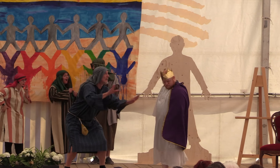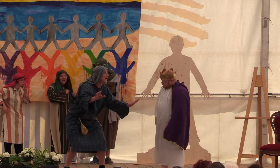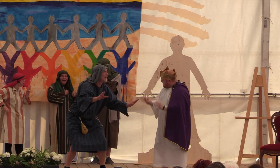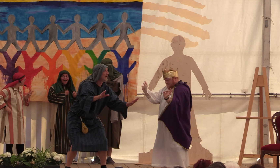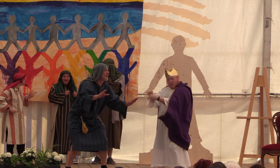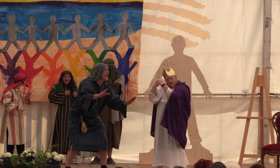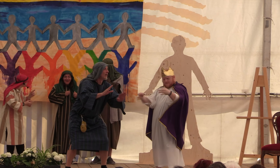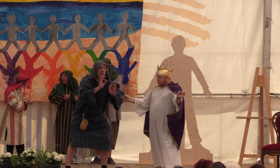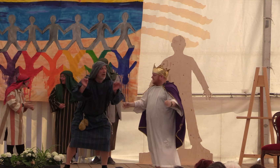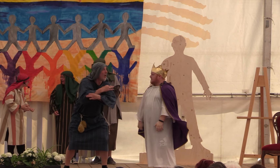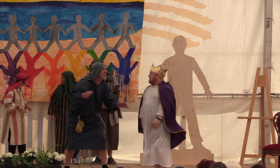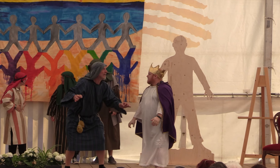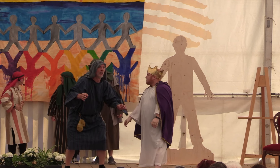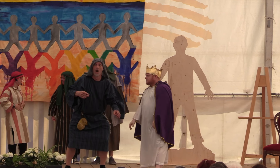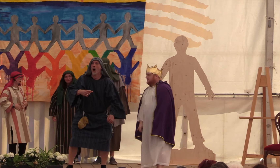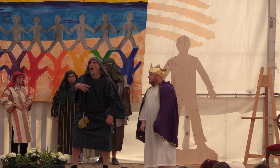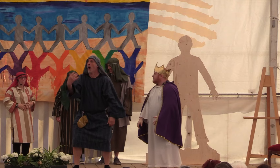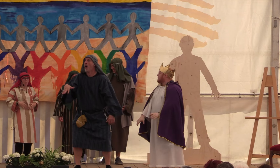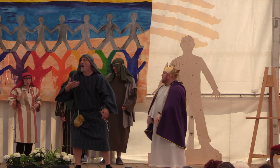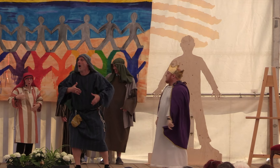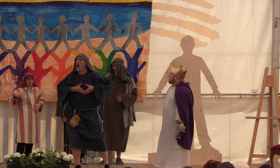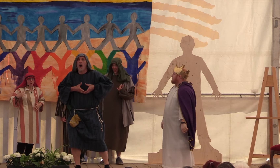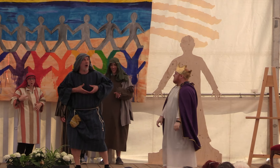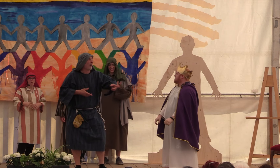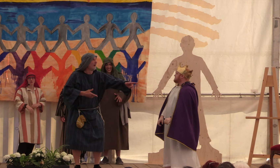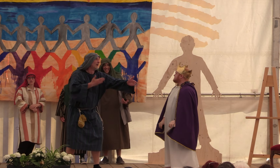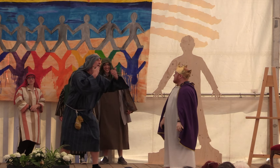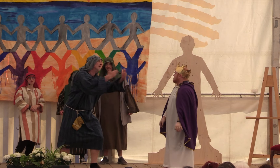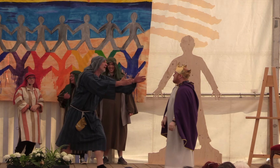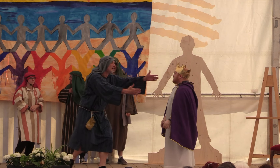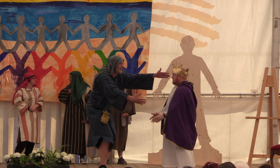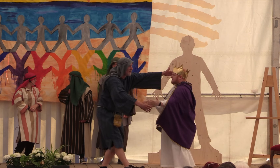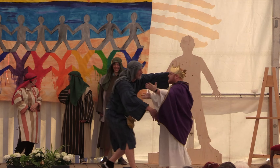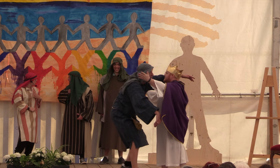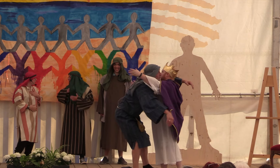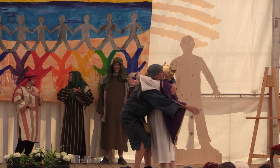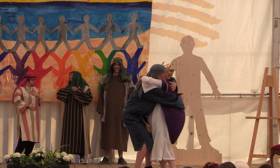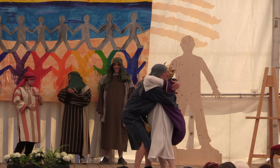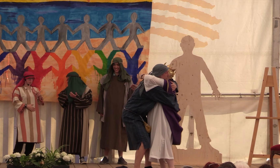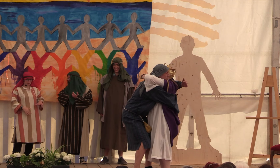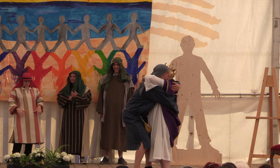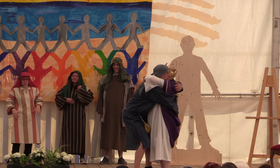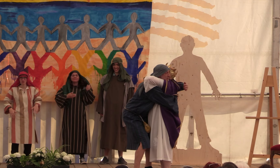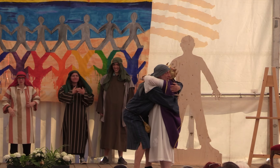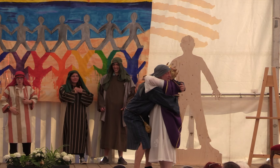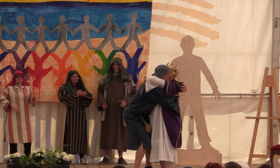Ich muss nichts bezahlen? Nein, du musst überhaupt nichts bezahlen. Vielen, vielen